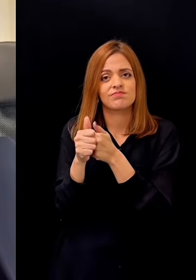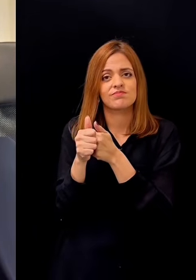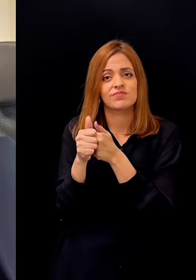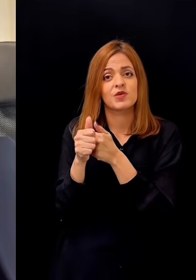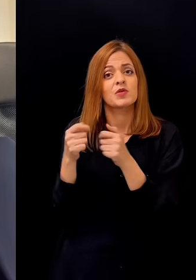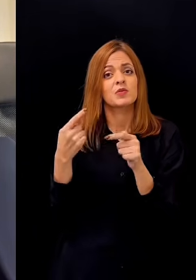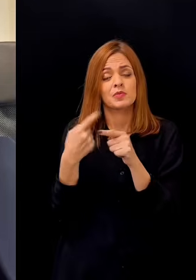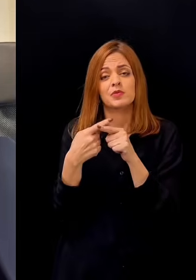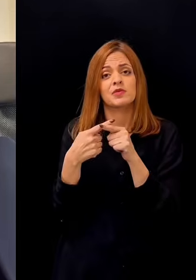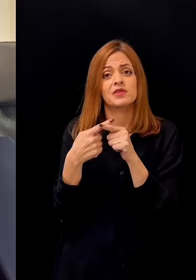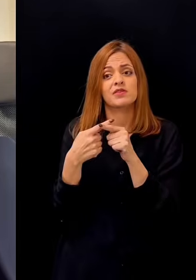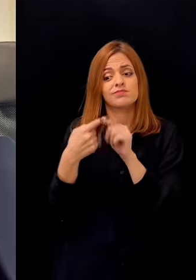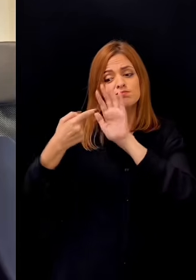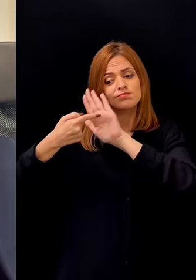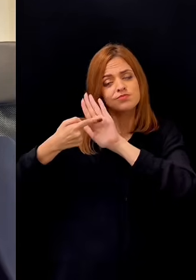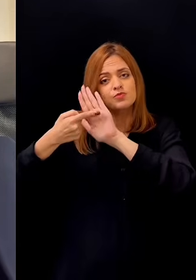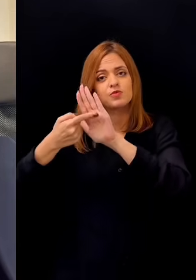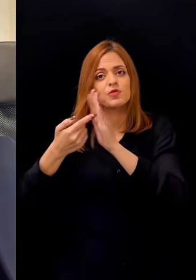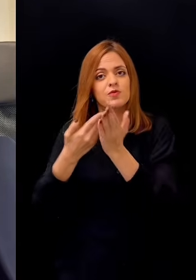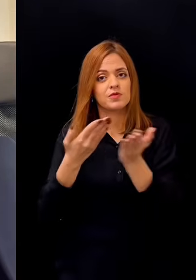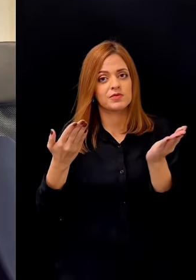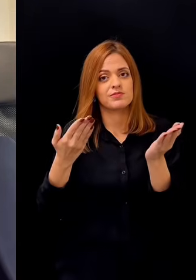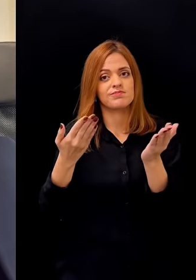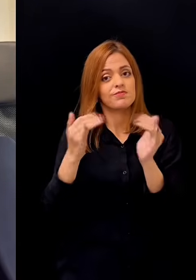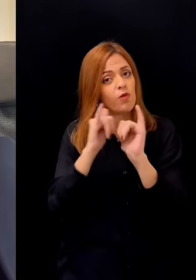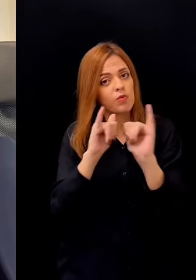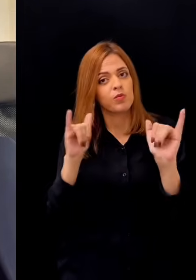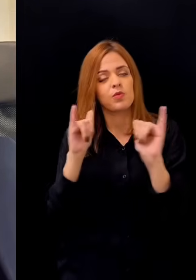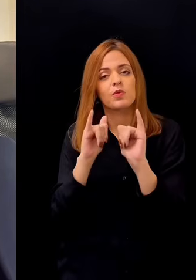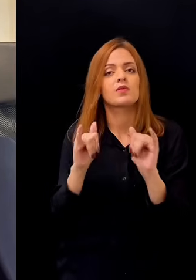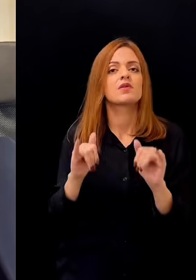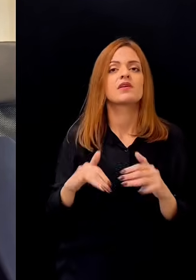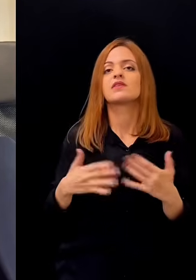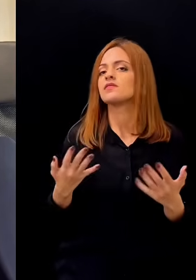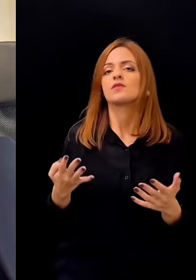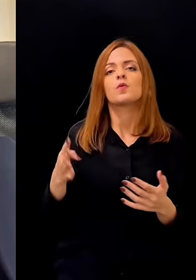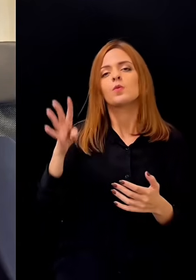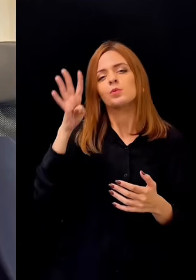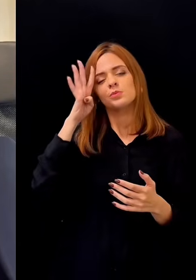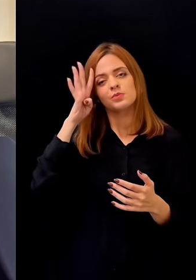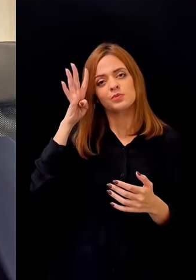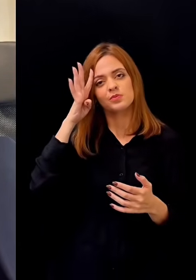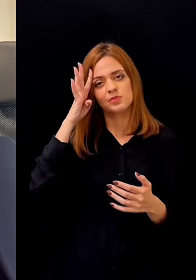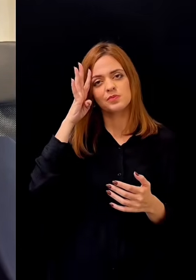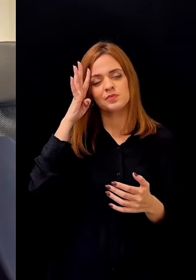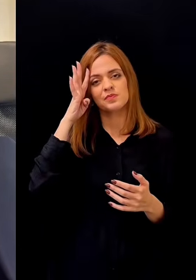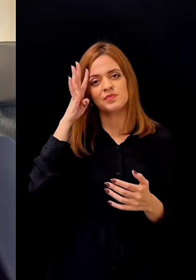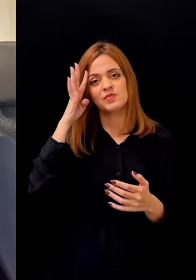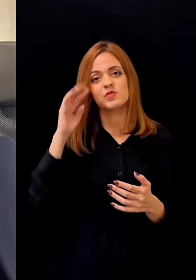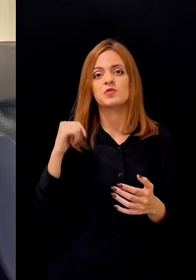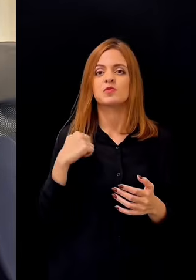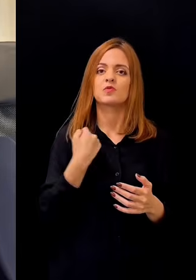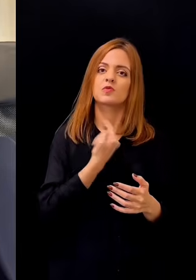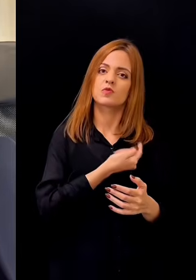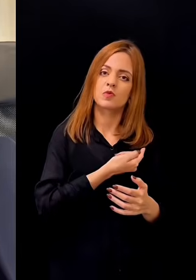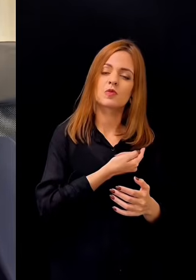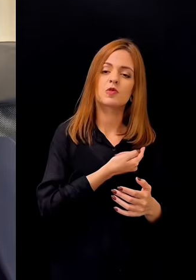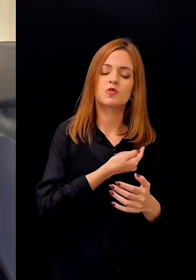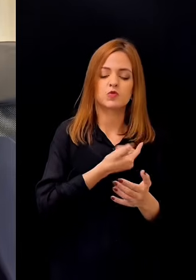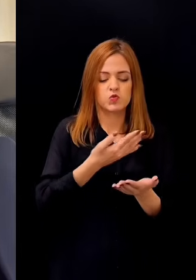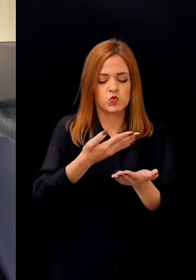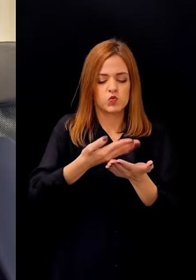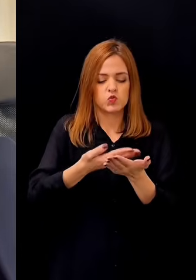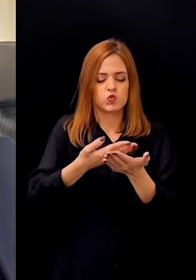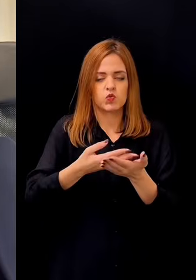porque é chegado até você. Então, às quartas-feiras, quando nós colocarmos esse